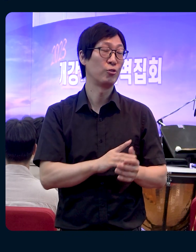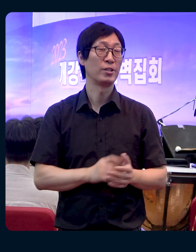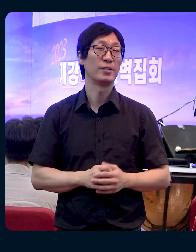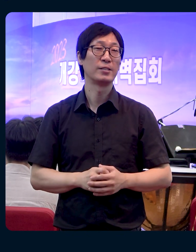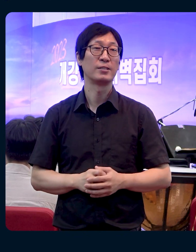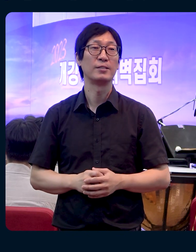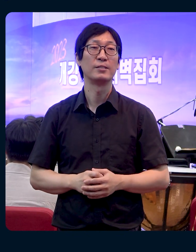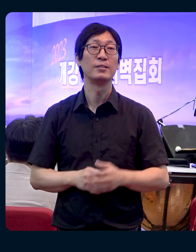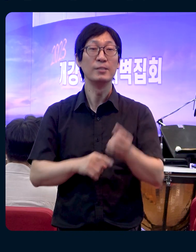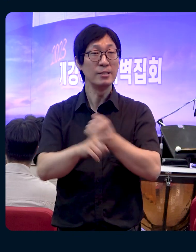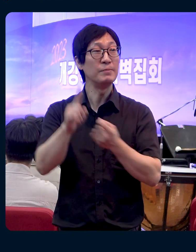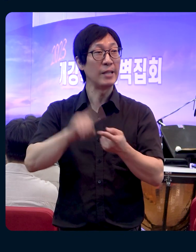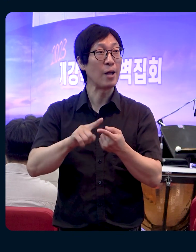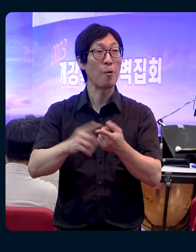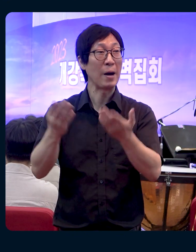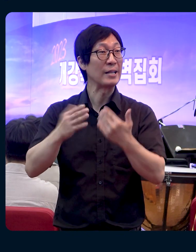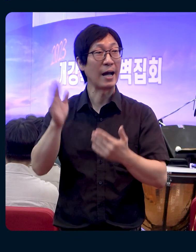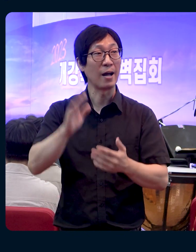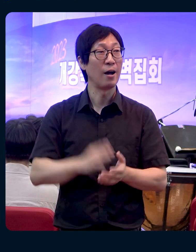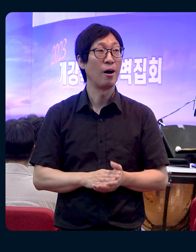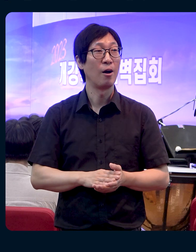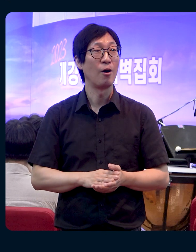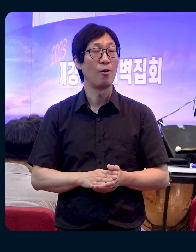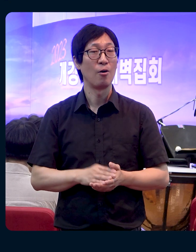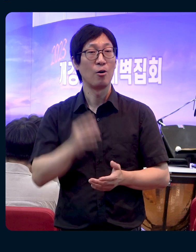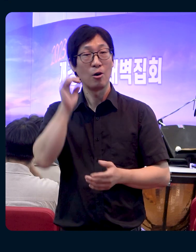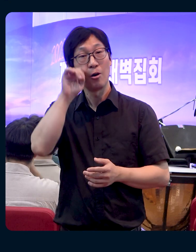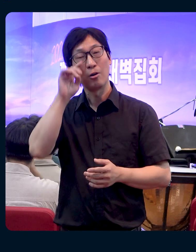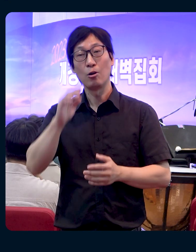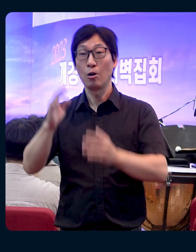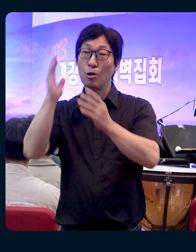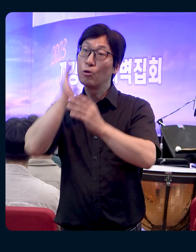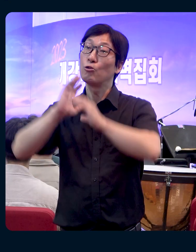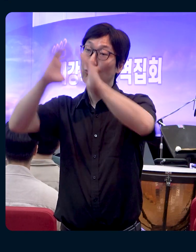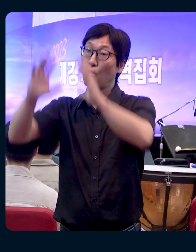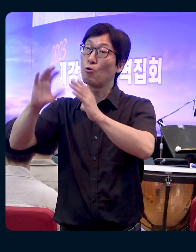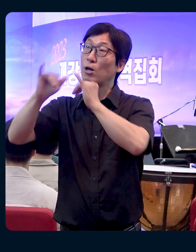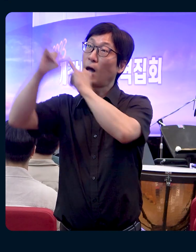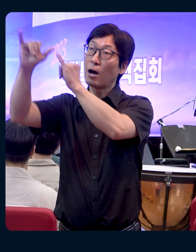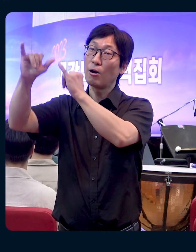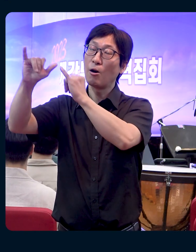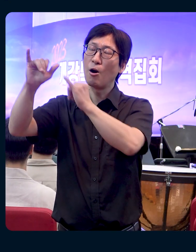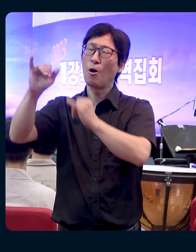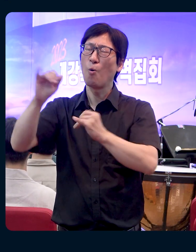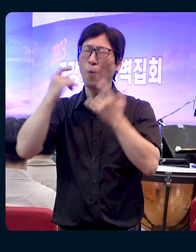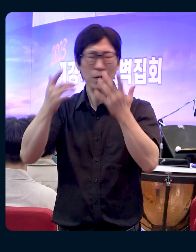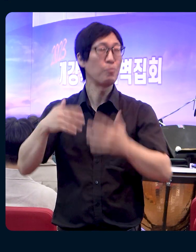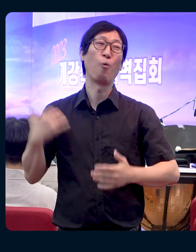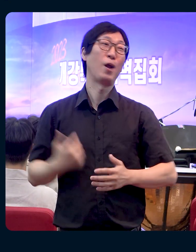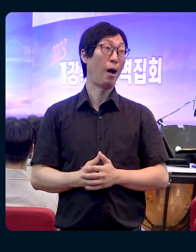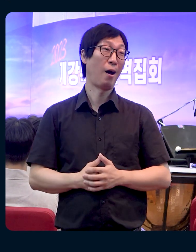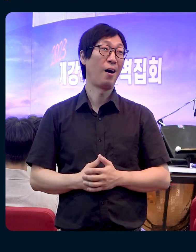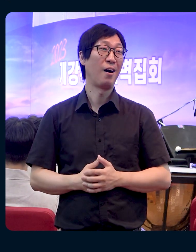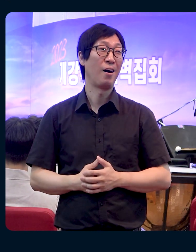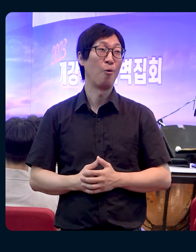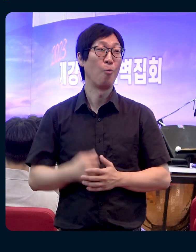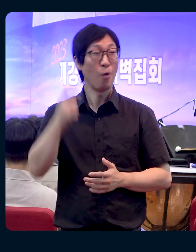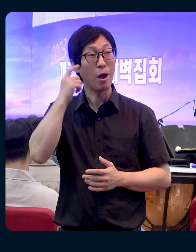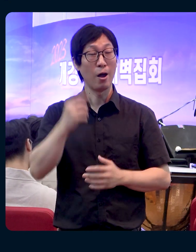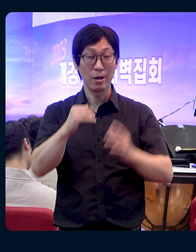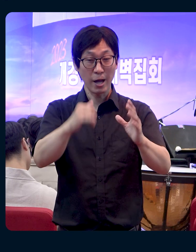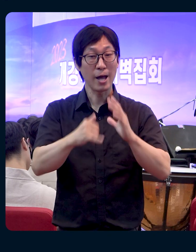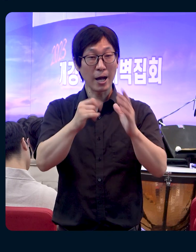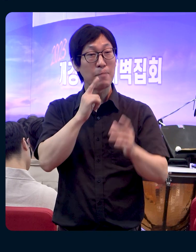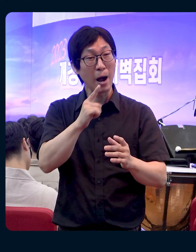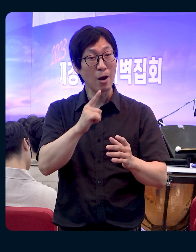없다. 그럼 뭐냐? 몰라요. 천국은 왜냐면 여기서 우리가 이 세상의 언어로는 이해할 수